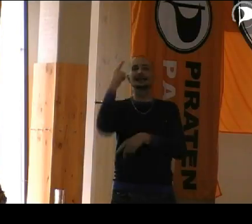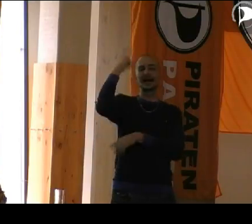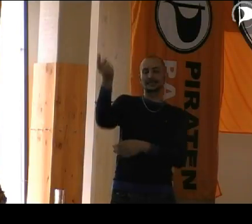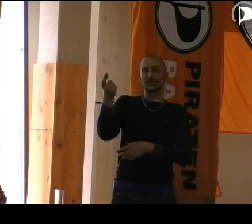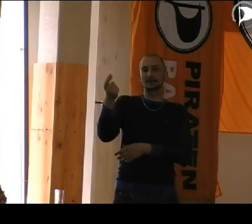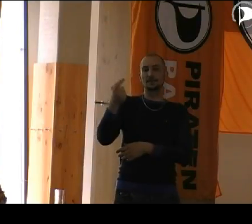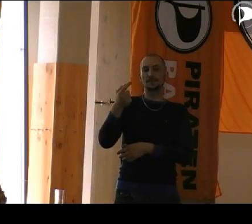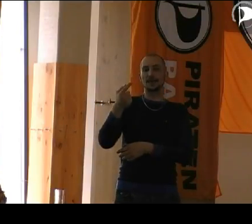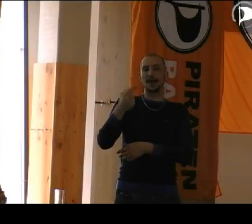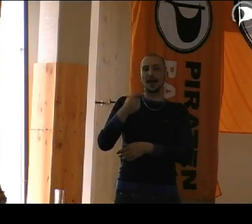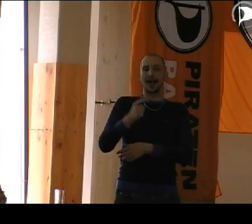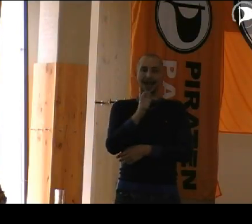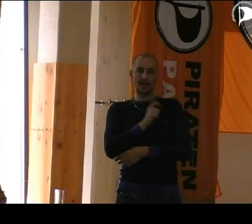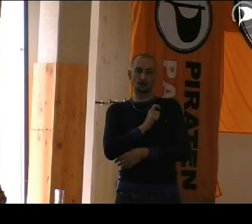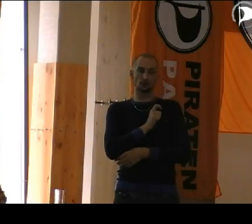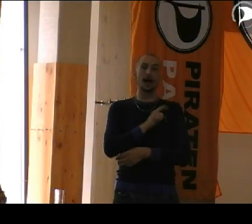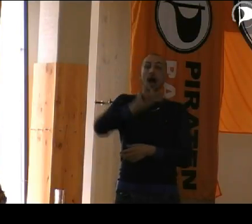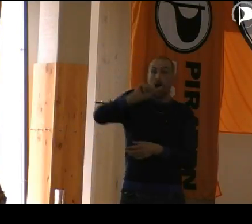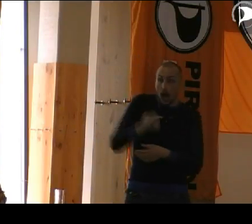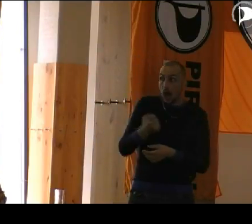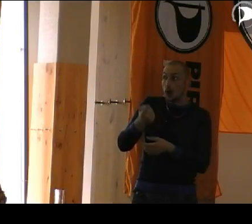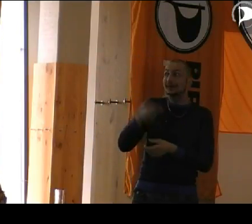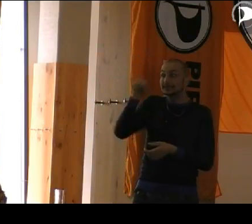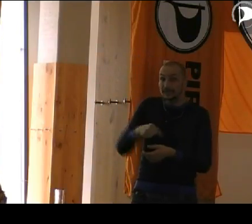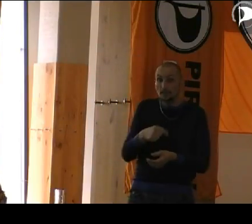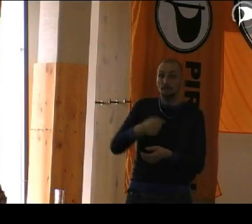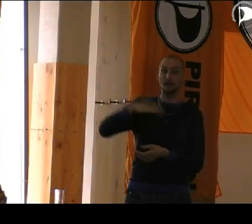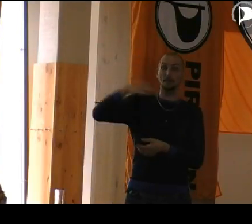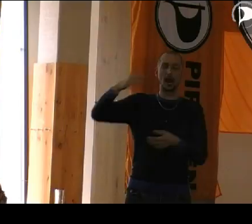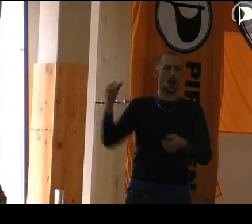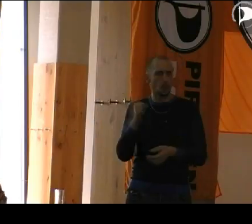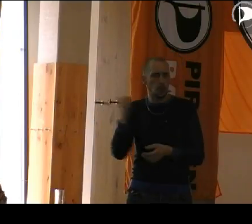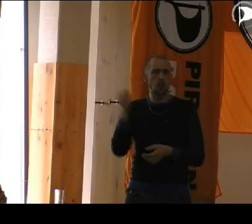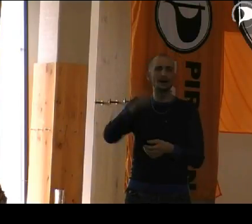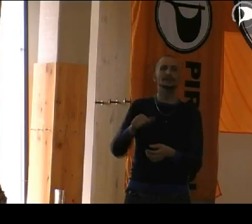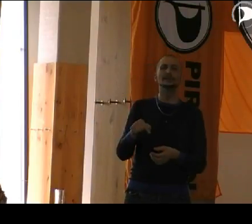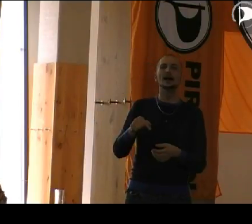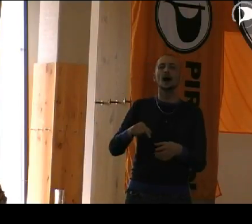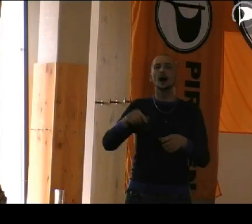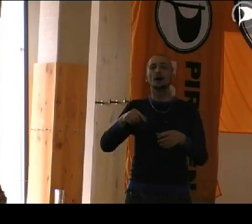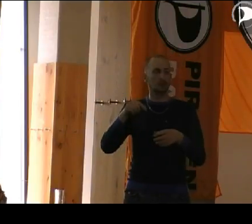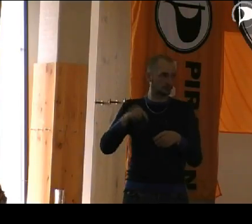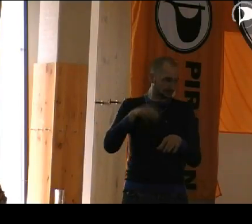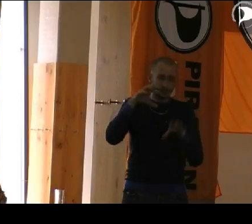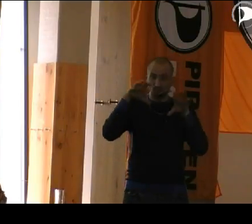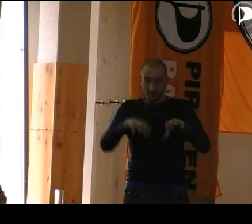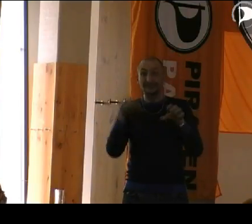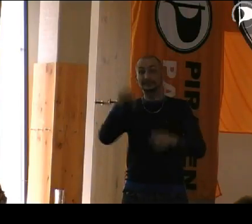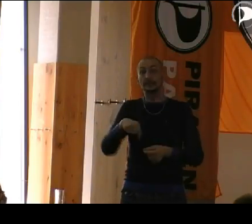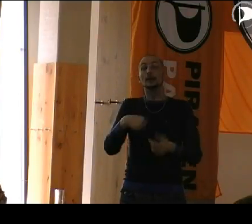insbesondere das was momentan nicht überhand nimmt daran teil und die vermarktung zeuge meister